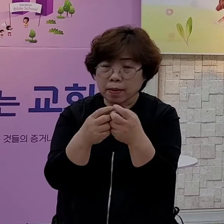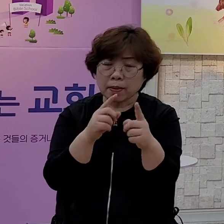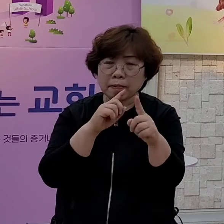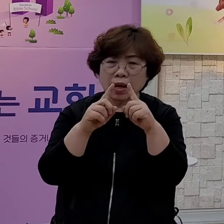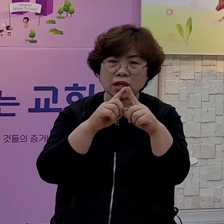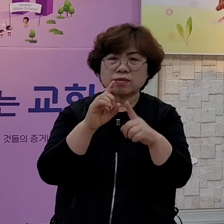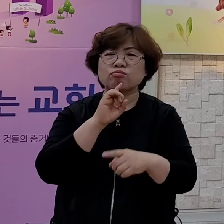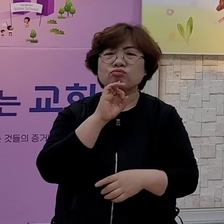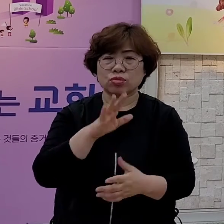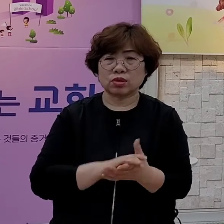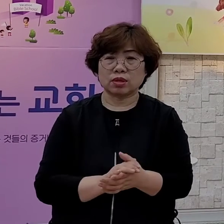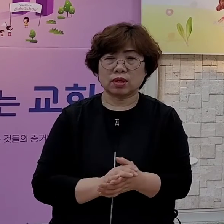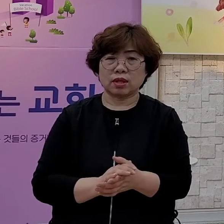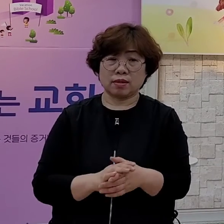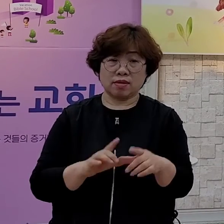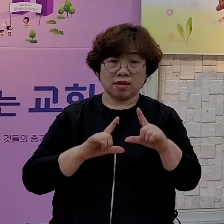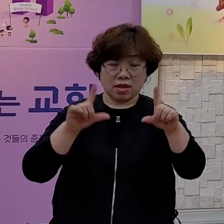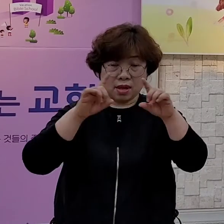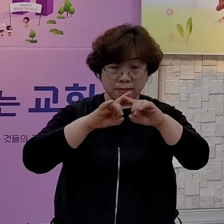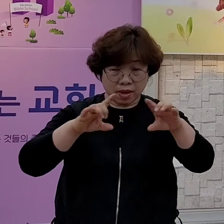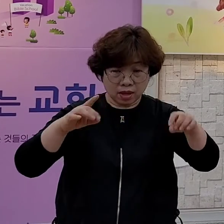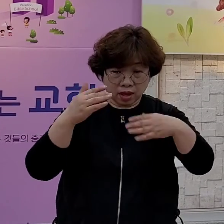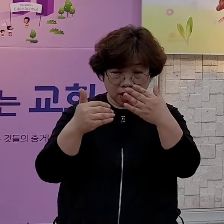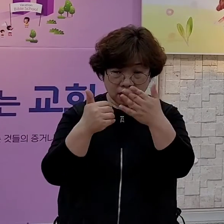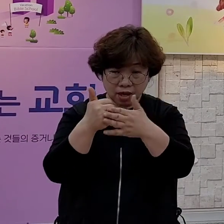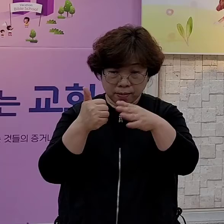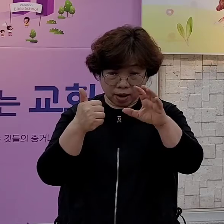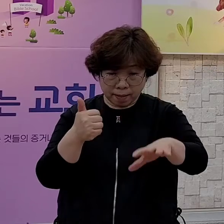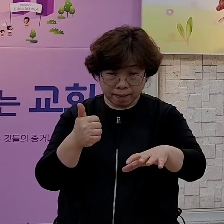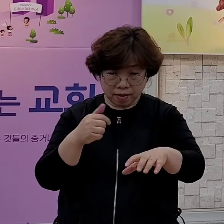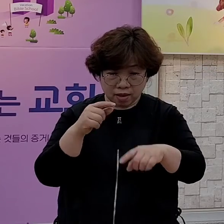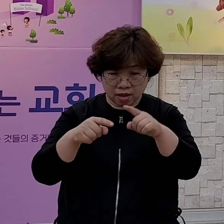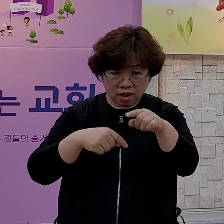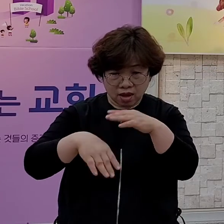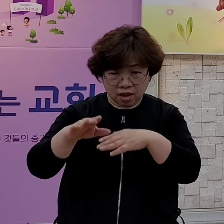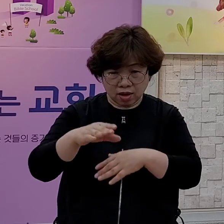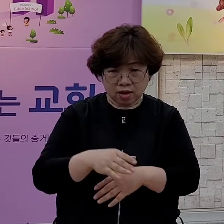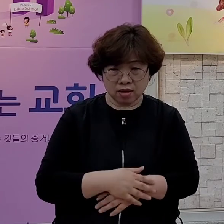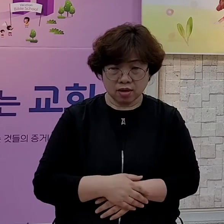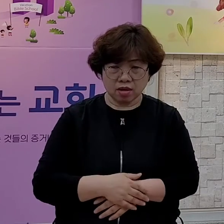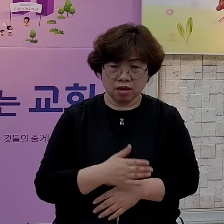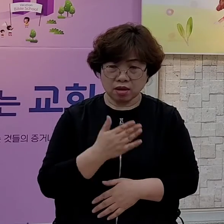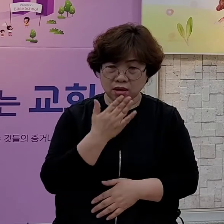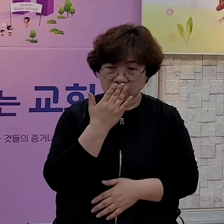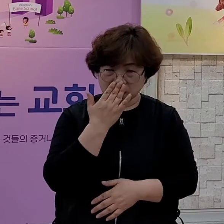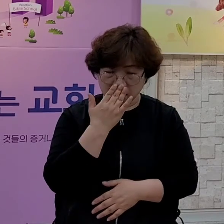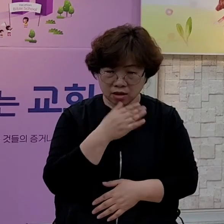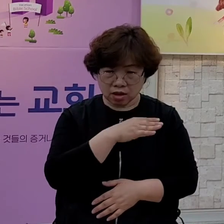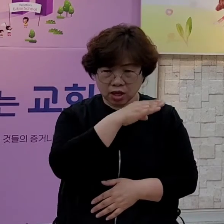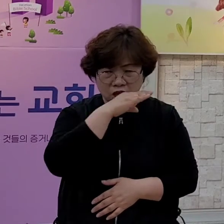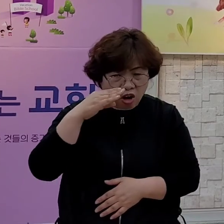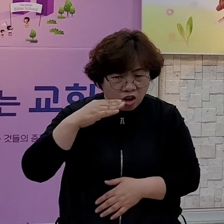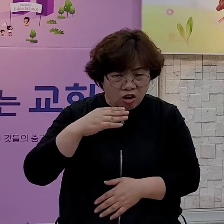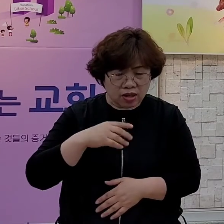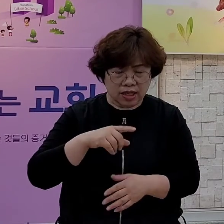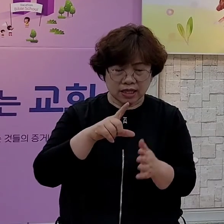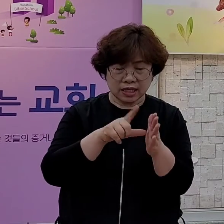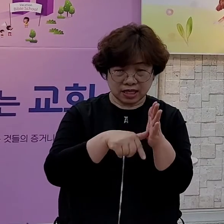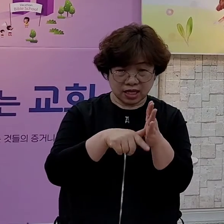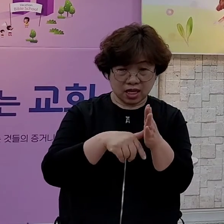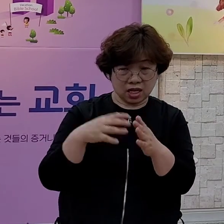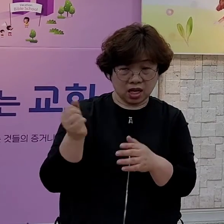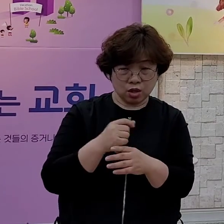없는, 날마다 하나님 앞에 나아가서 경건의 시간을 보내고 묵상의 시간을 보내고